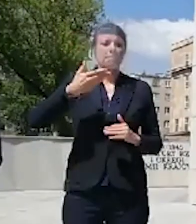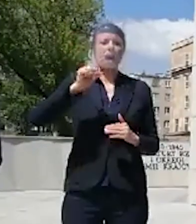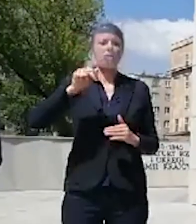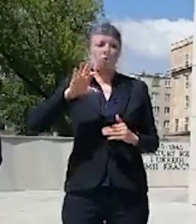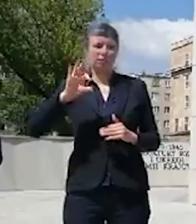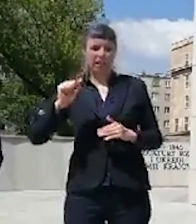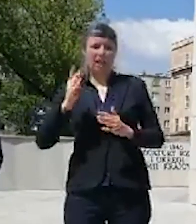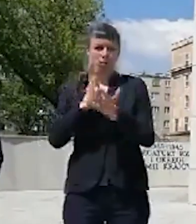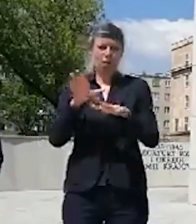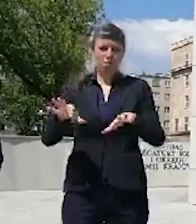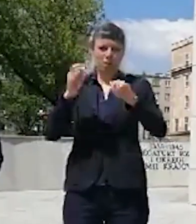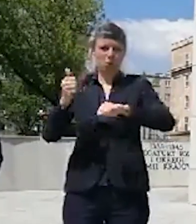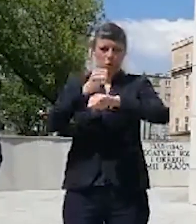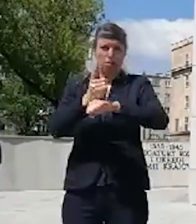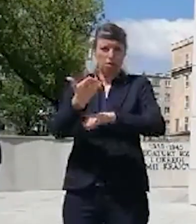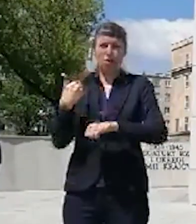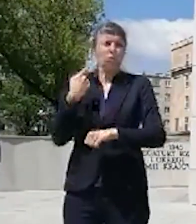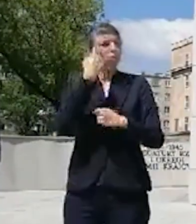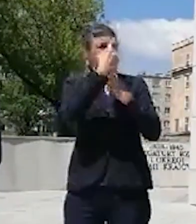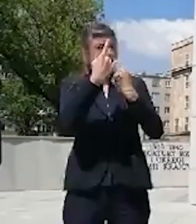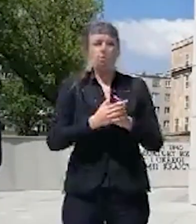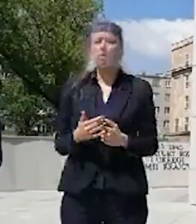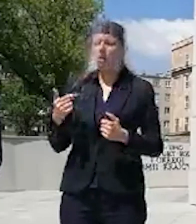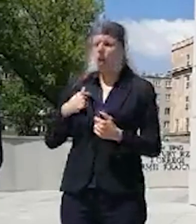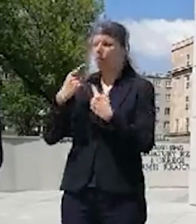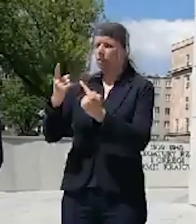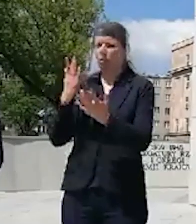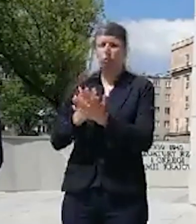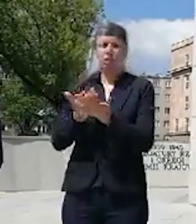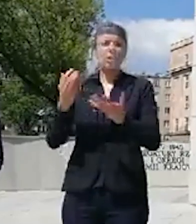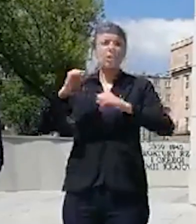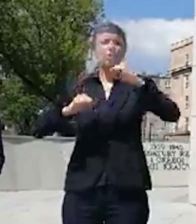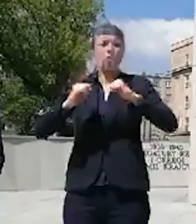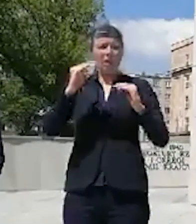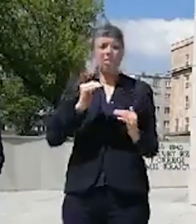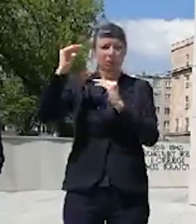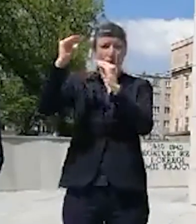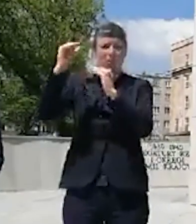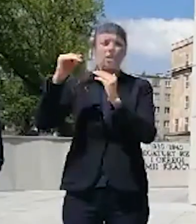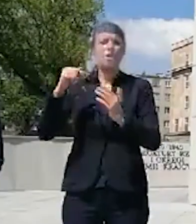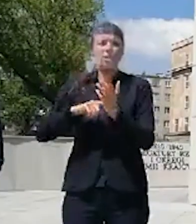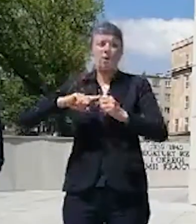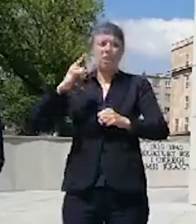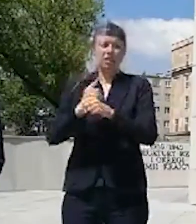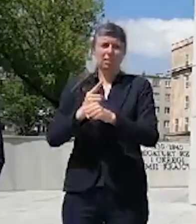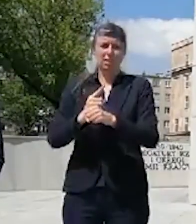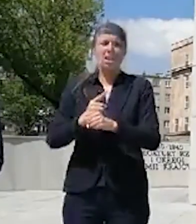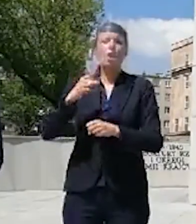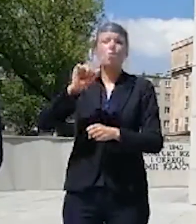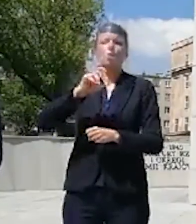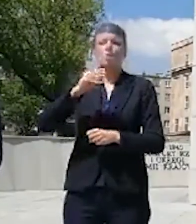zaraz po decyzji Zgromadzenia Ogólnego Sędziów Sądu Najwyższego podjąłbym decyzję o mianowaniu na pierwszego prezesa sędziego Włodzimierza